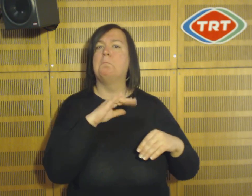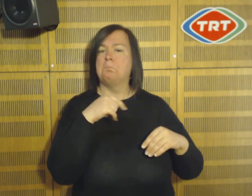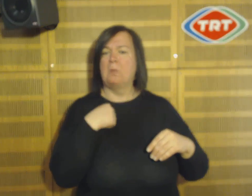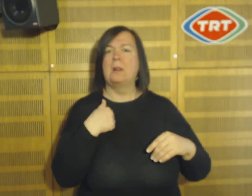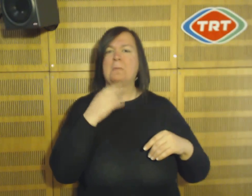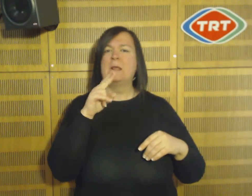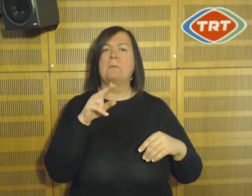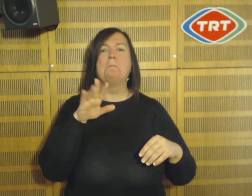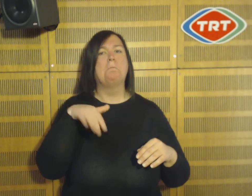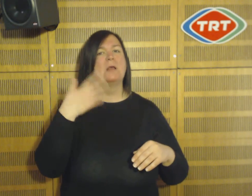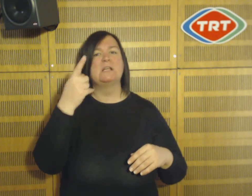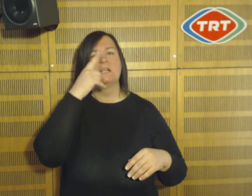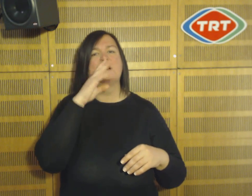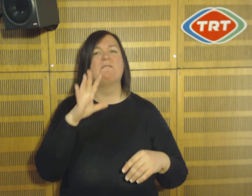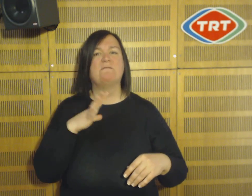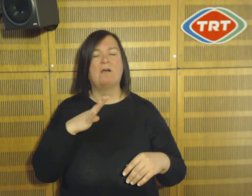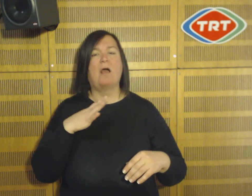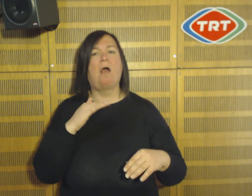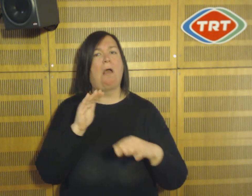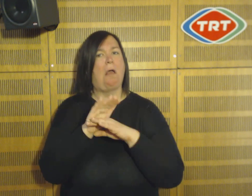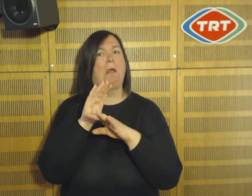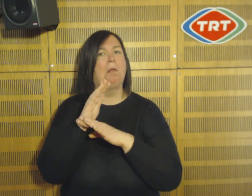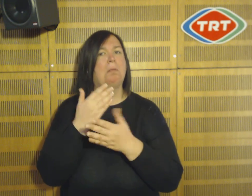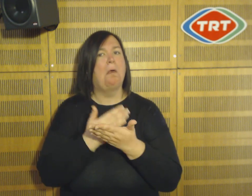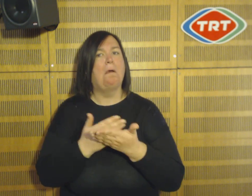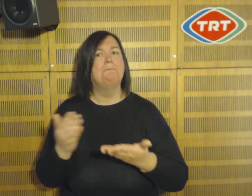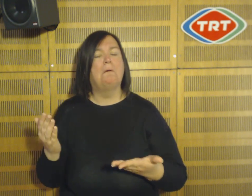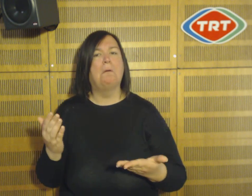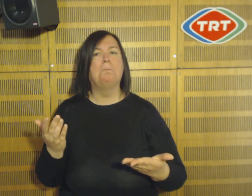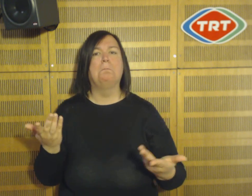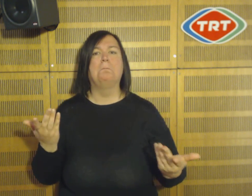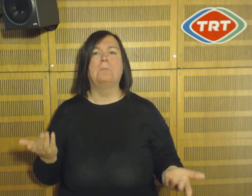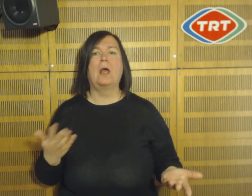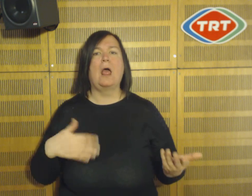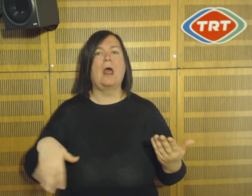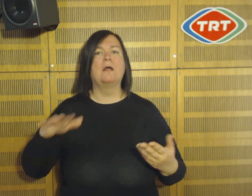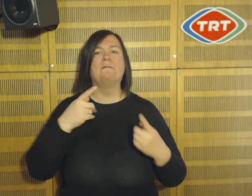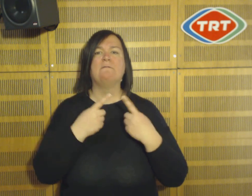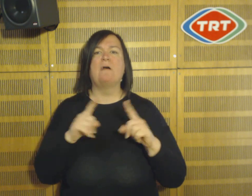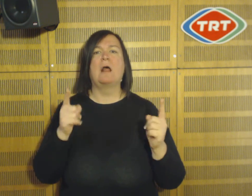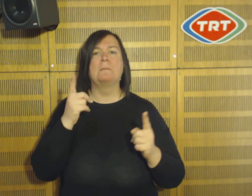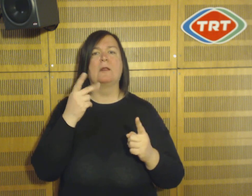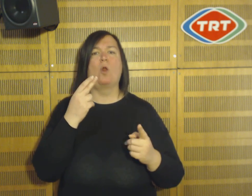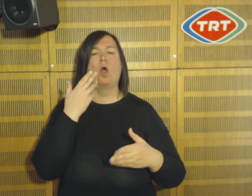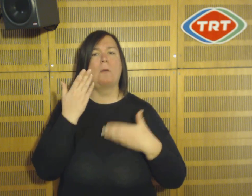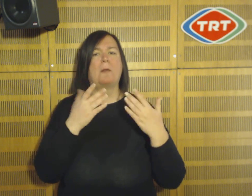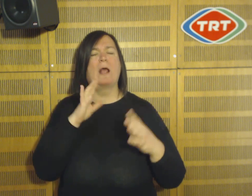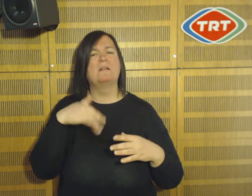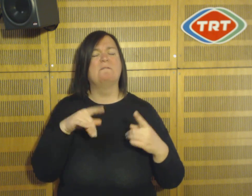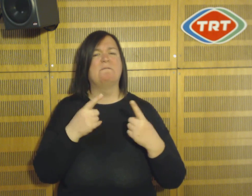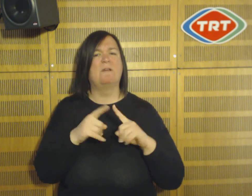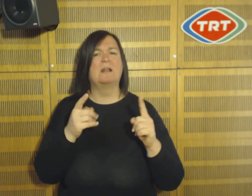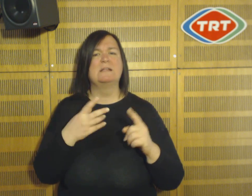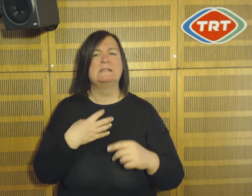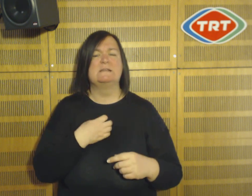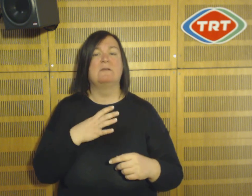insanlar da var Eee işte hayatlarına devam edebiliyorlar veya işte herkesin farklı bir hikayesi farklı bir sıkıntısı var diyerek birbirlerine de